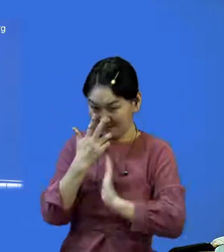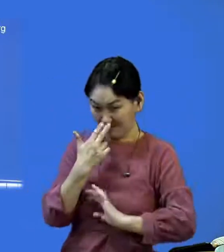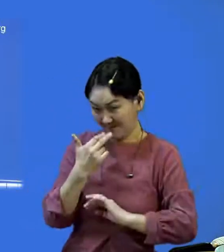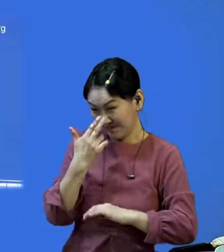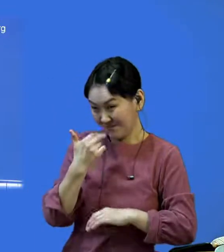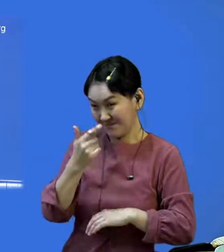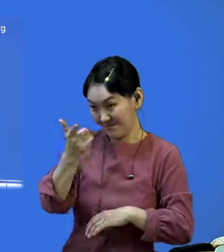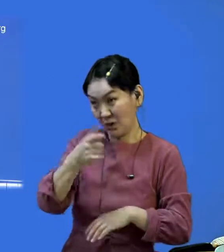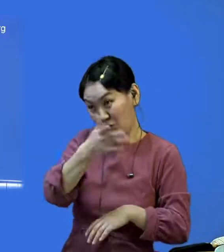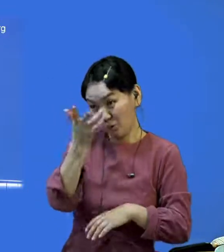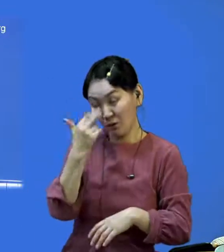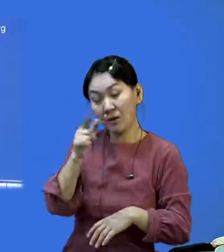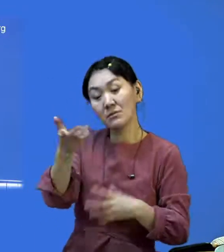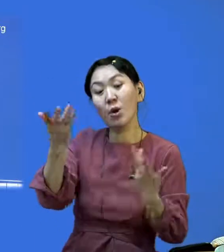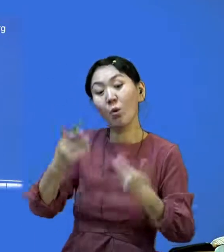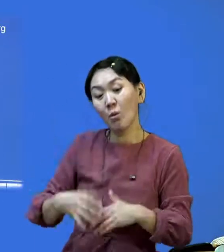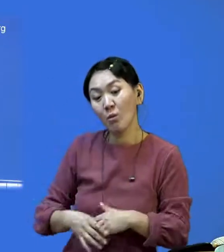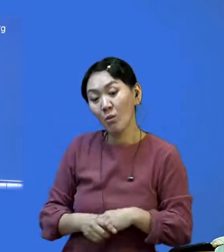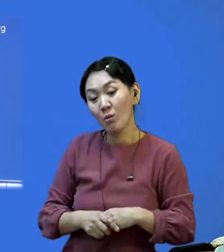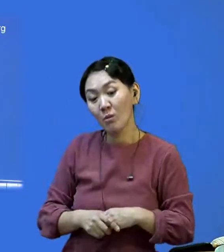яах вэ та бүхэн?